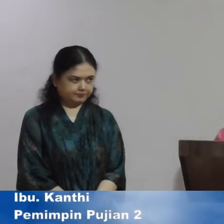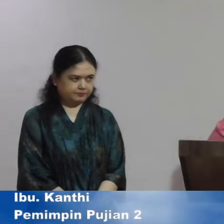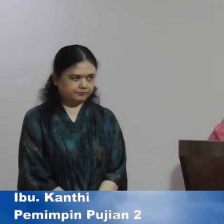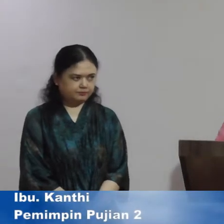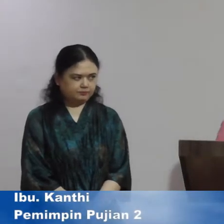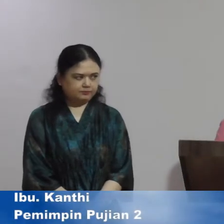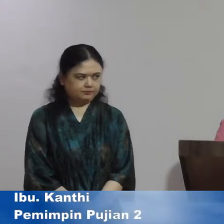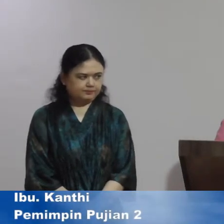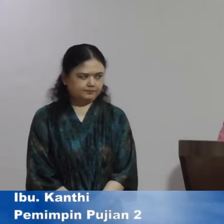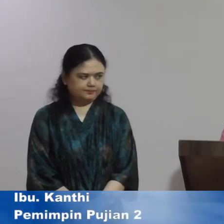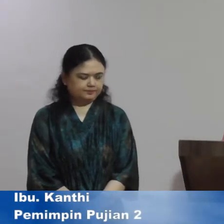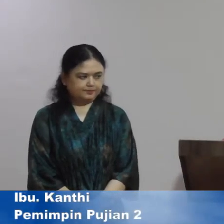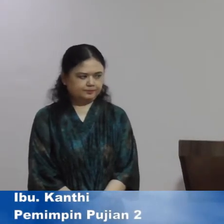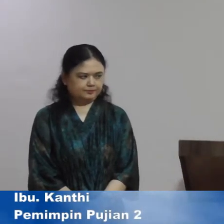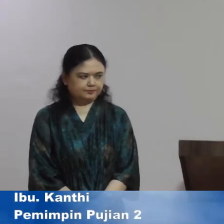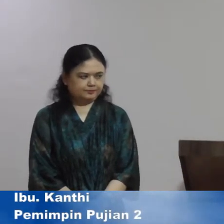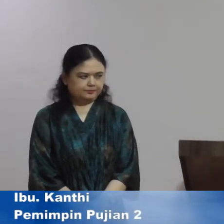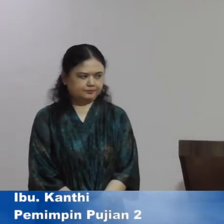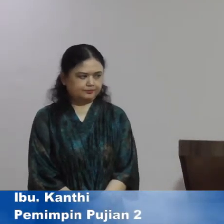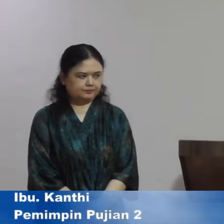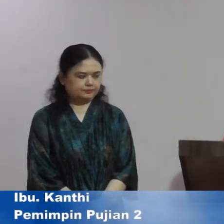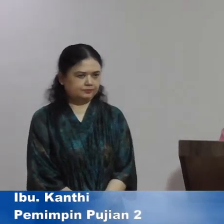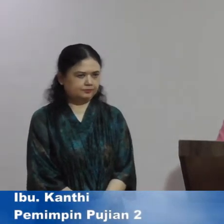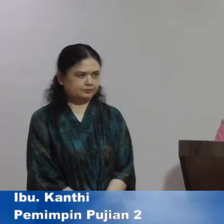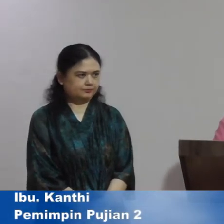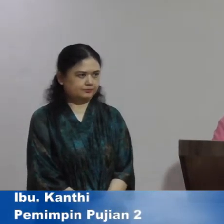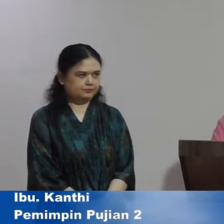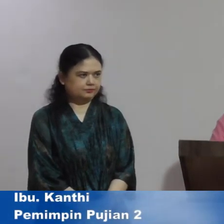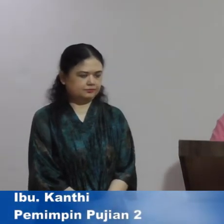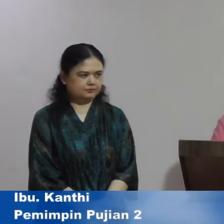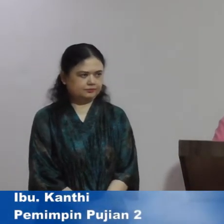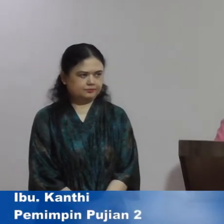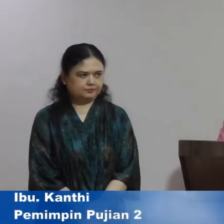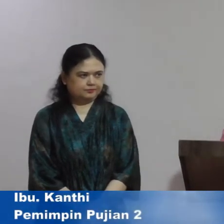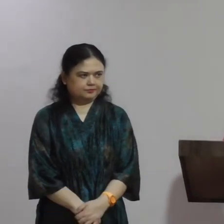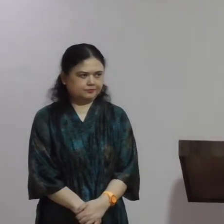Terima kasih Tuhan, terima kasih Yesus.